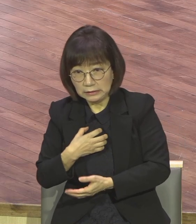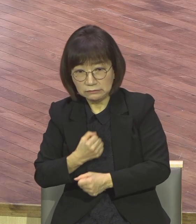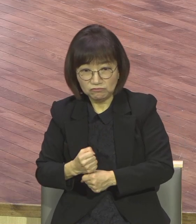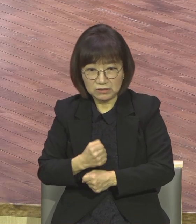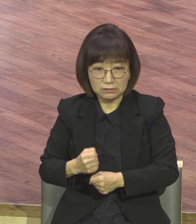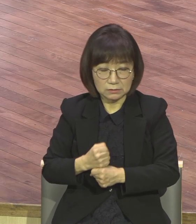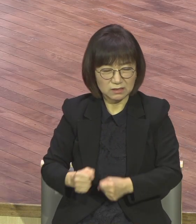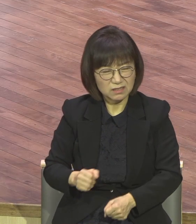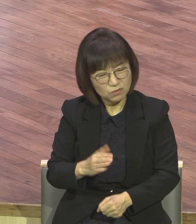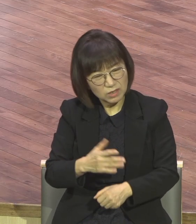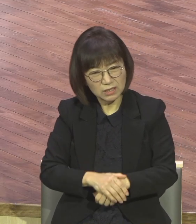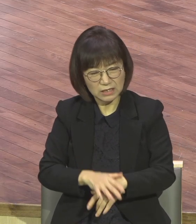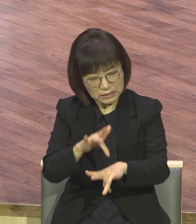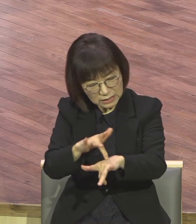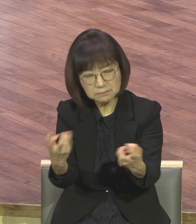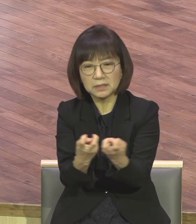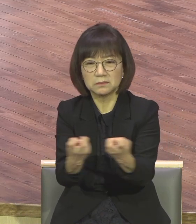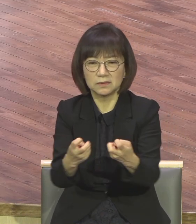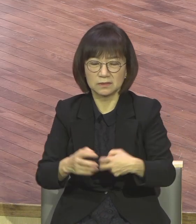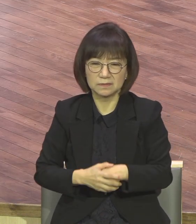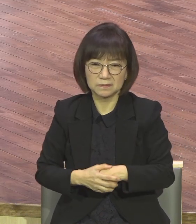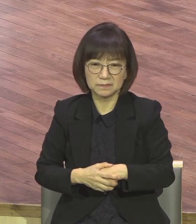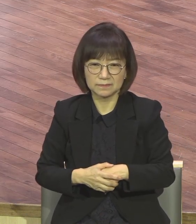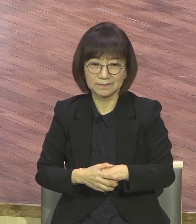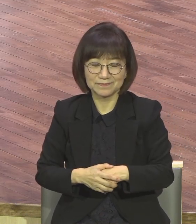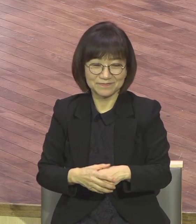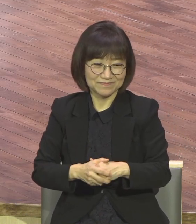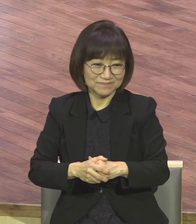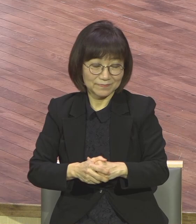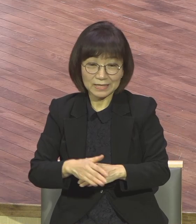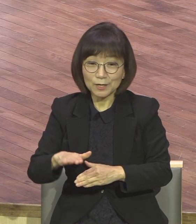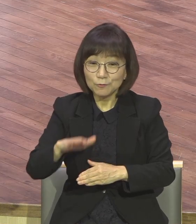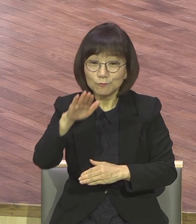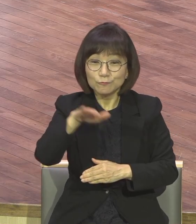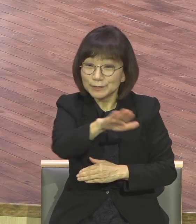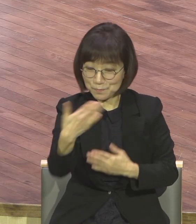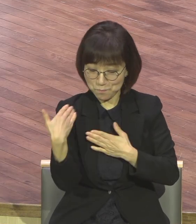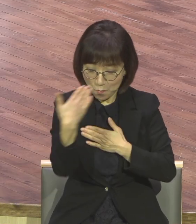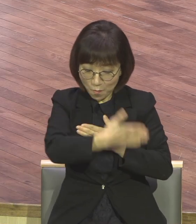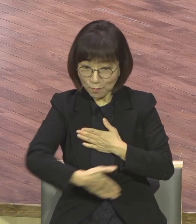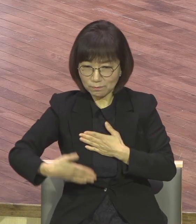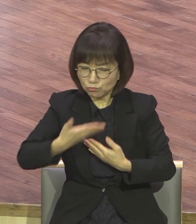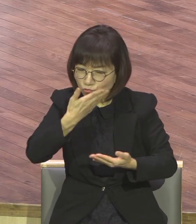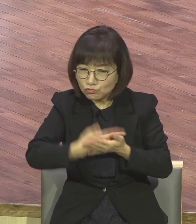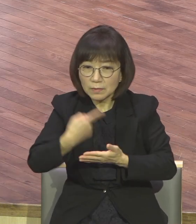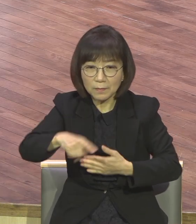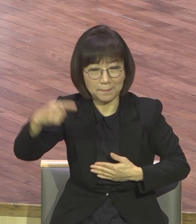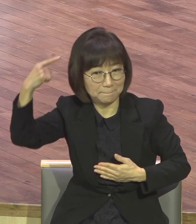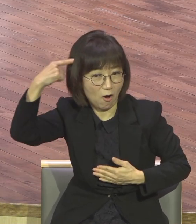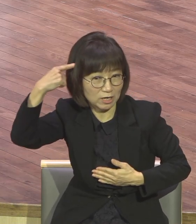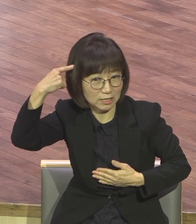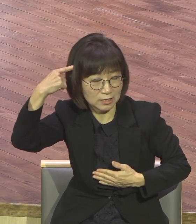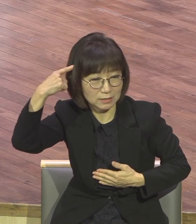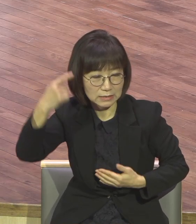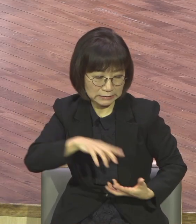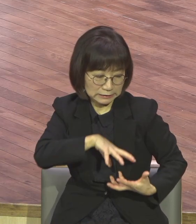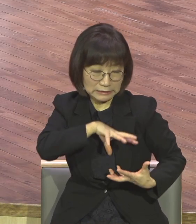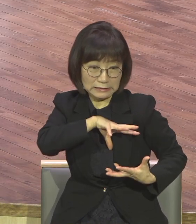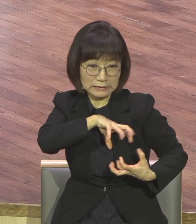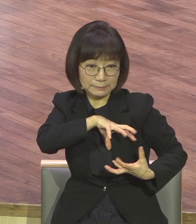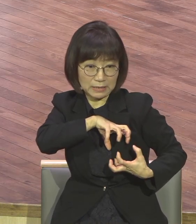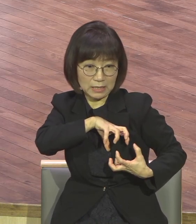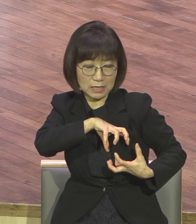거예요. 자, 우리 몸에는요 머리와 심장이 굉장히 중요하잖아요. 이 부분에